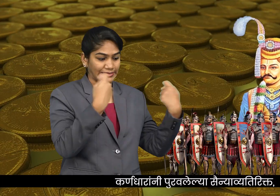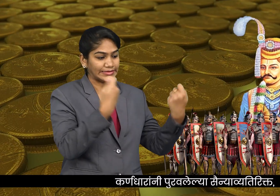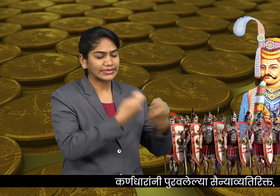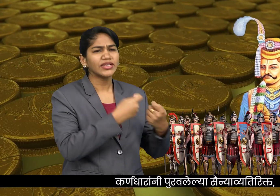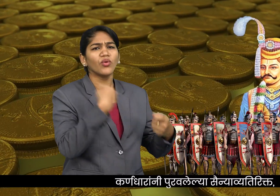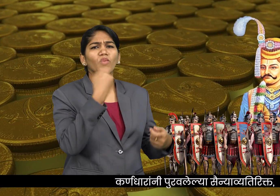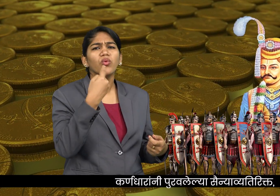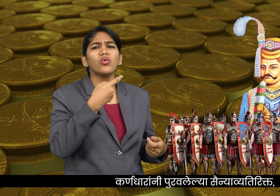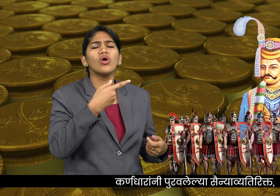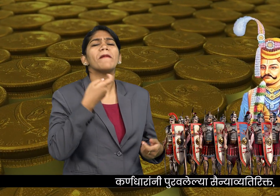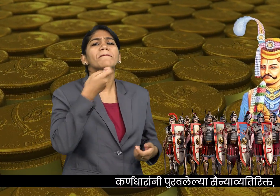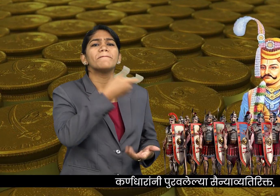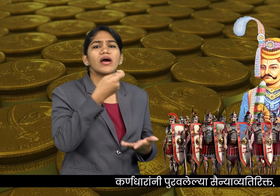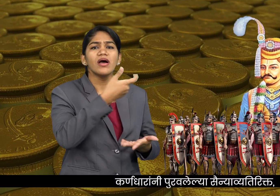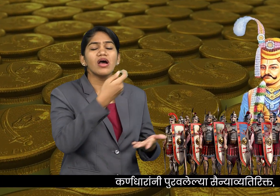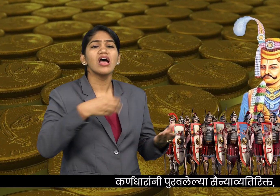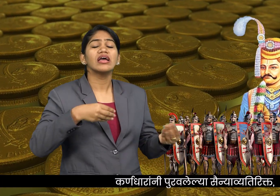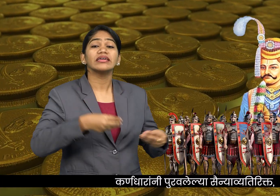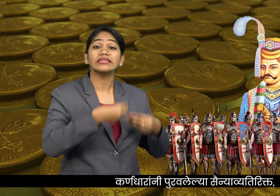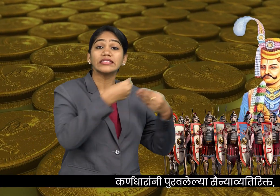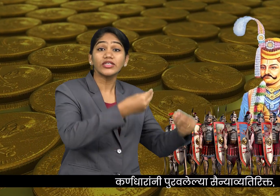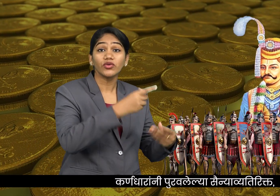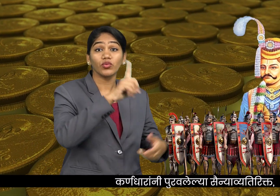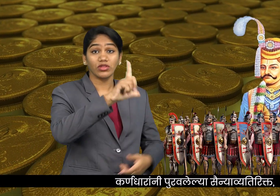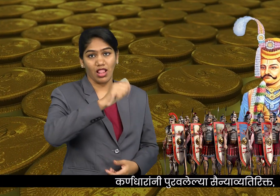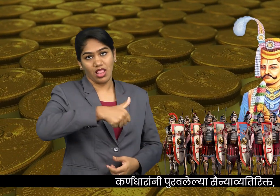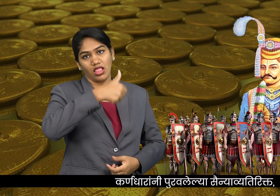पुरवलेल्या सैन्याव्यतिरिक्त